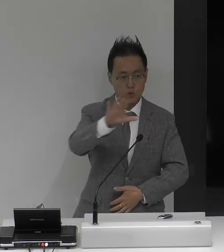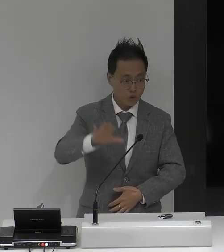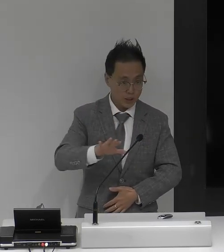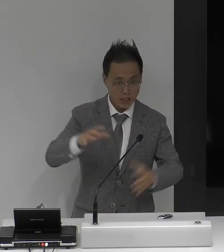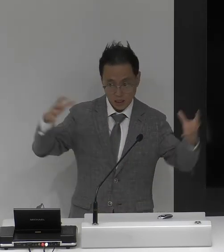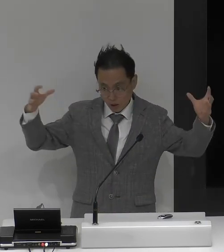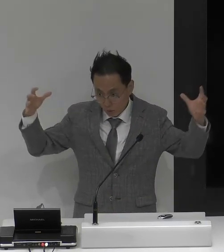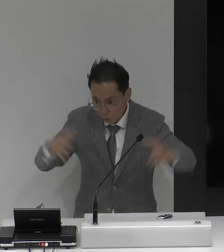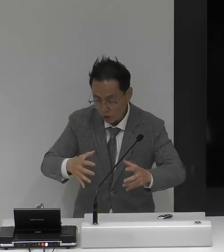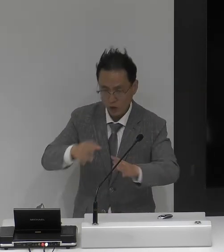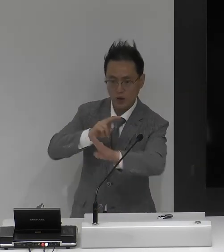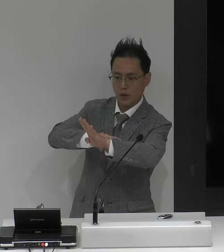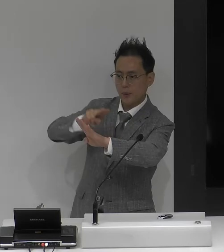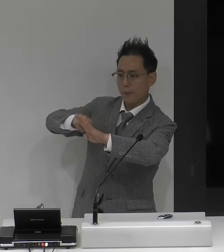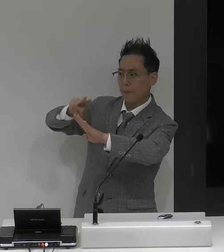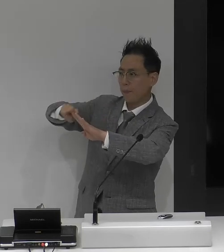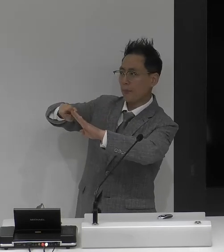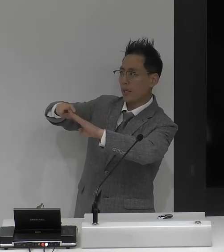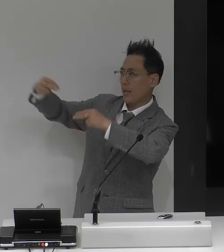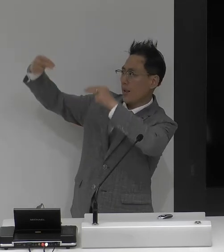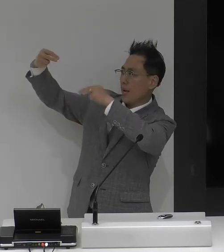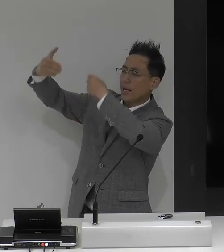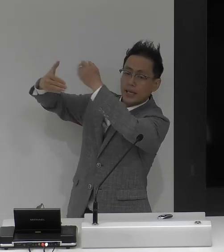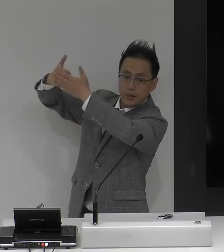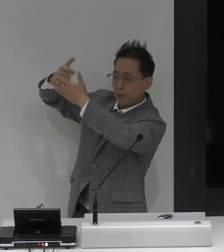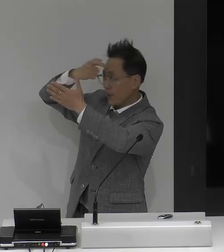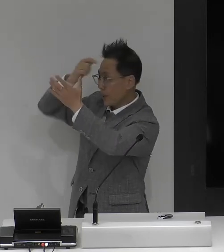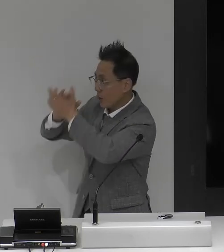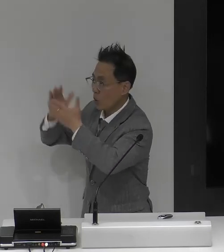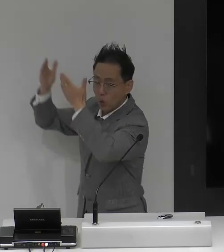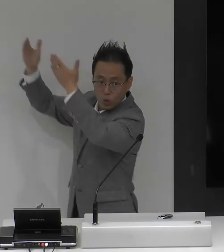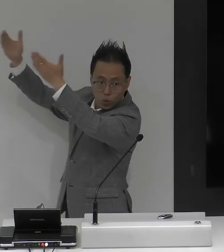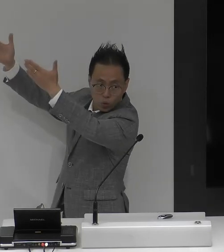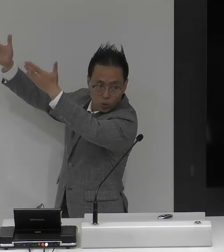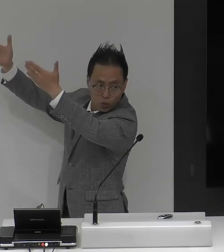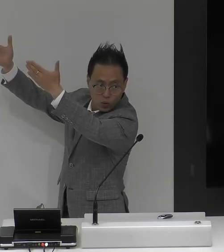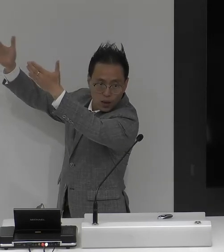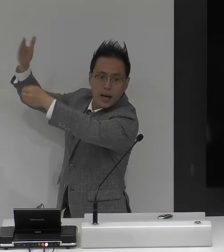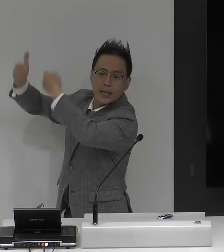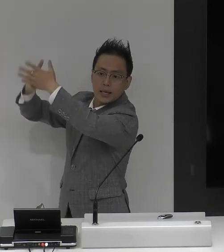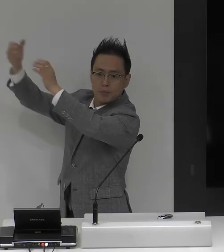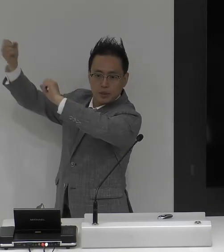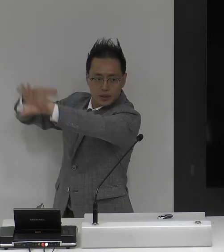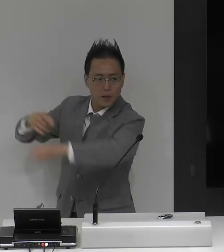우리가 모여서 배들 하나님 기도 하나님 응답